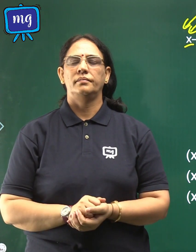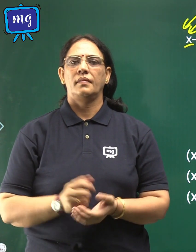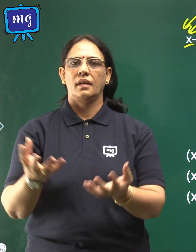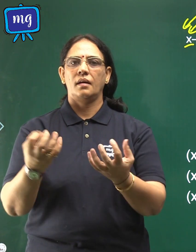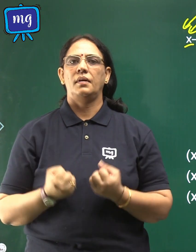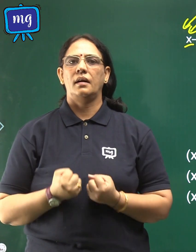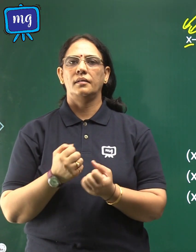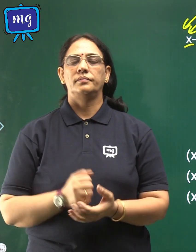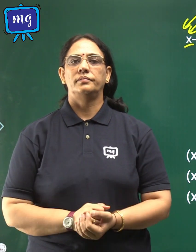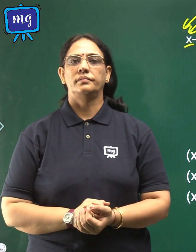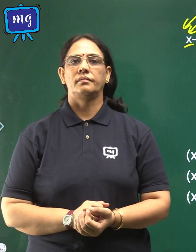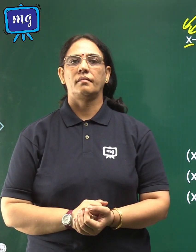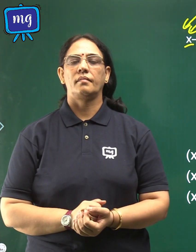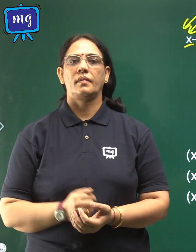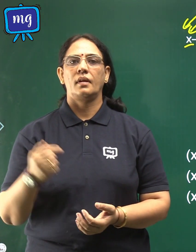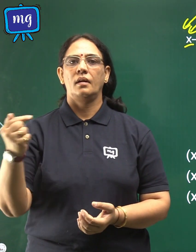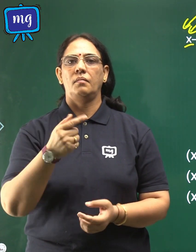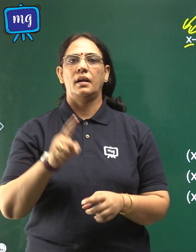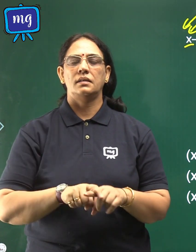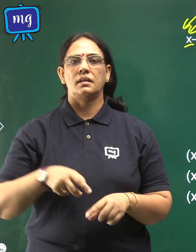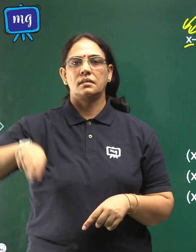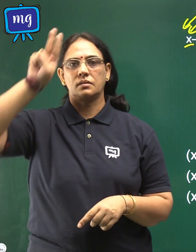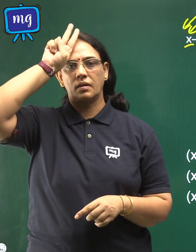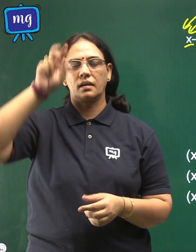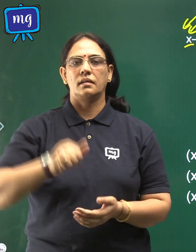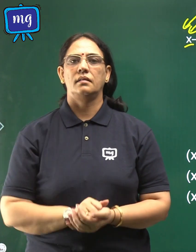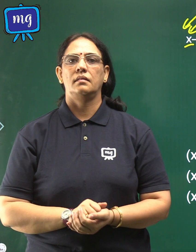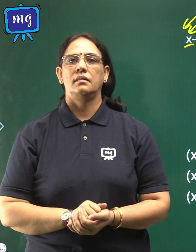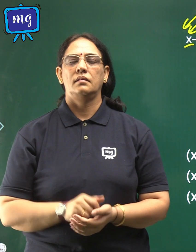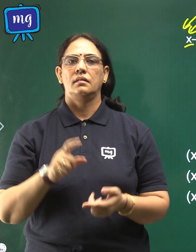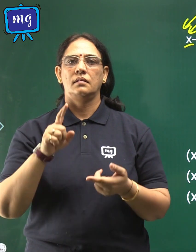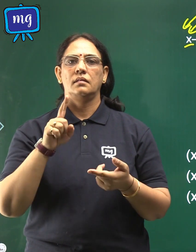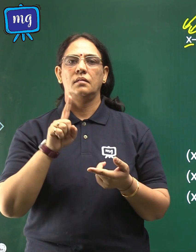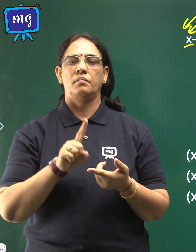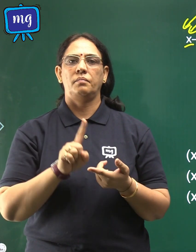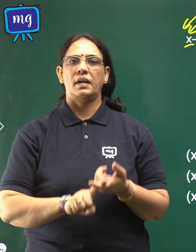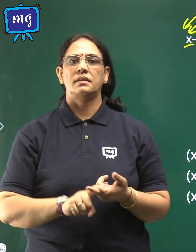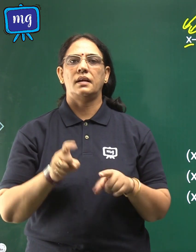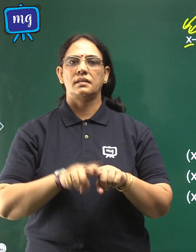क्या आया? माइनस एक्स स्क्वायर प्लस एक्स,